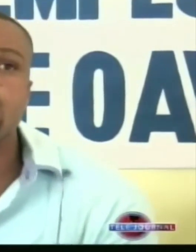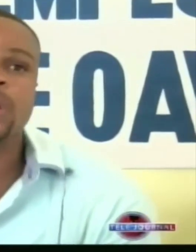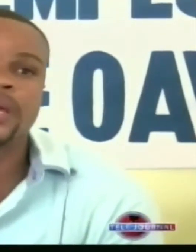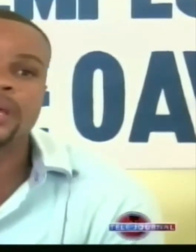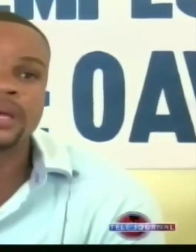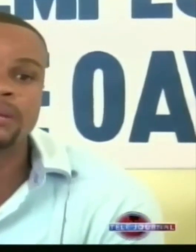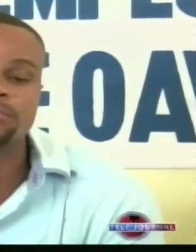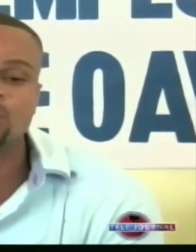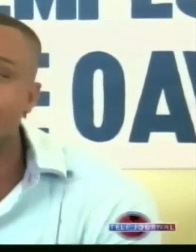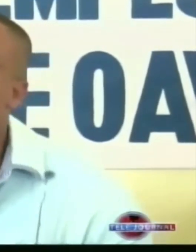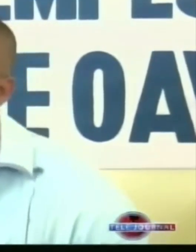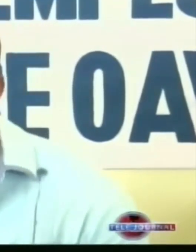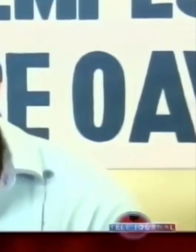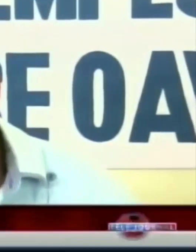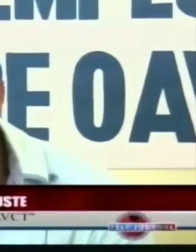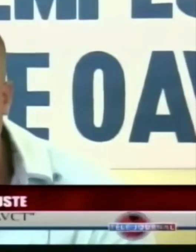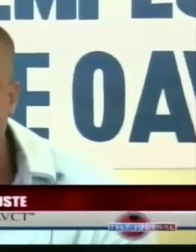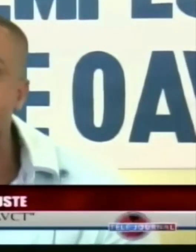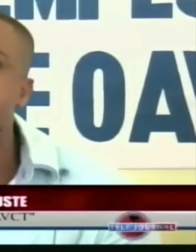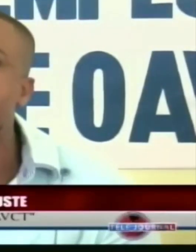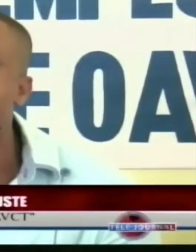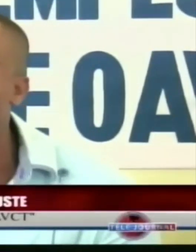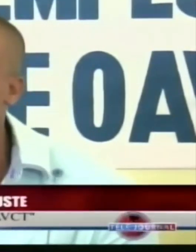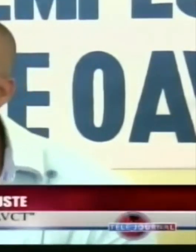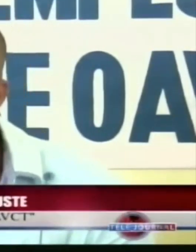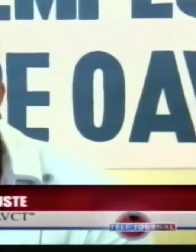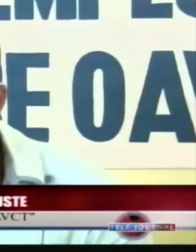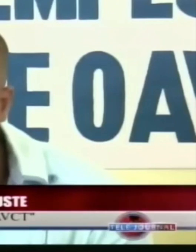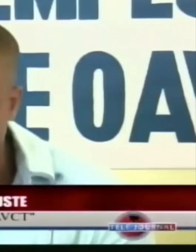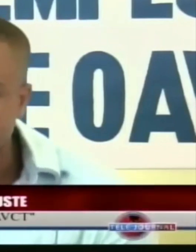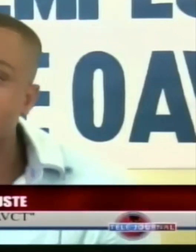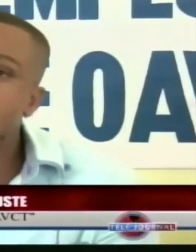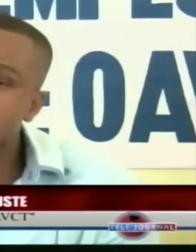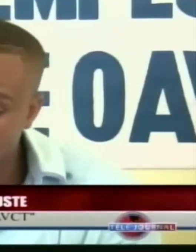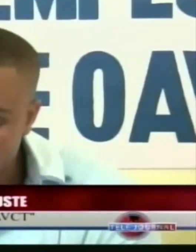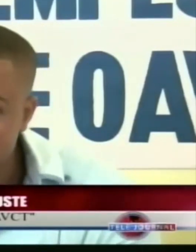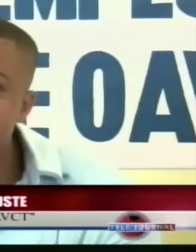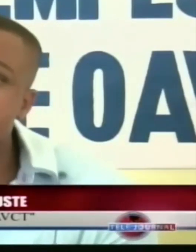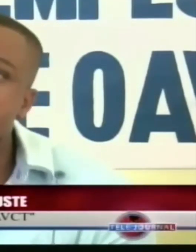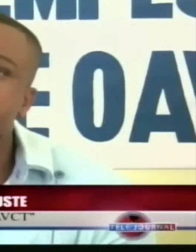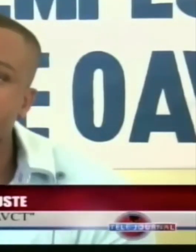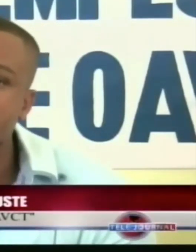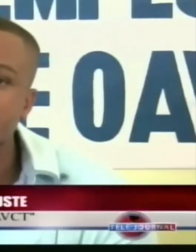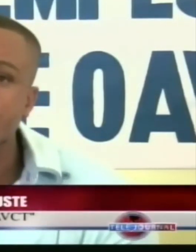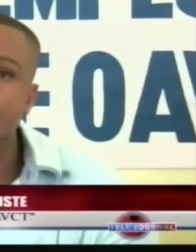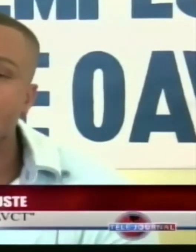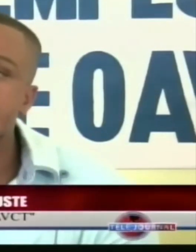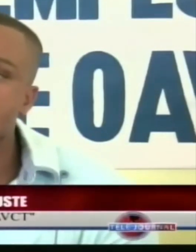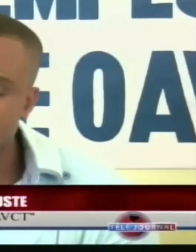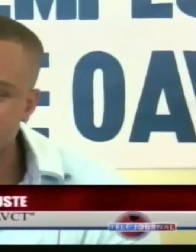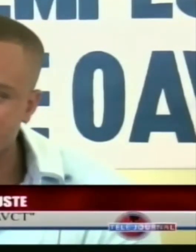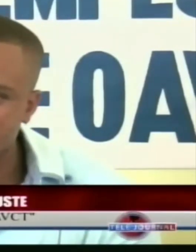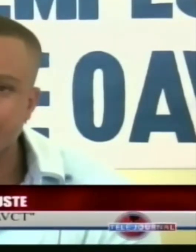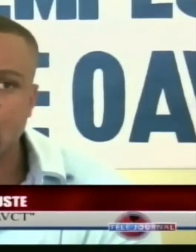devons faire de manière tacite ensemble avec la direction. Le José Alvina pour nous faire le public. Pour nous dire, nous constater que